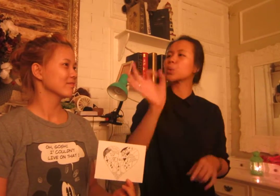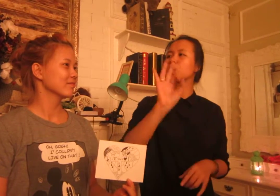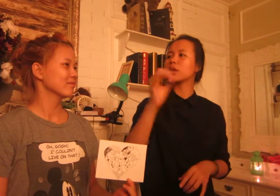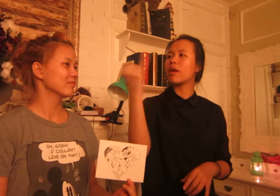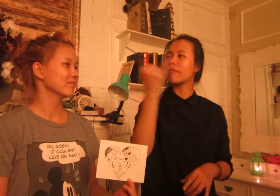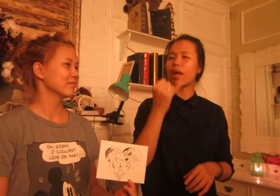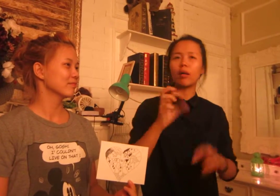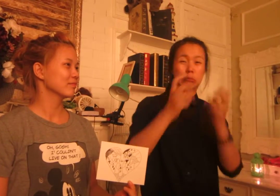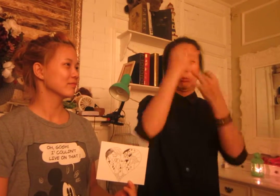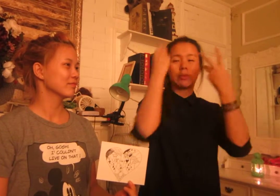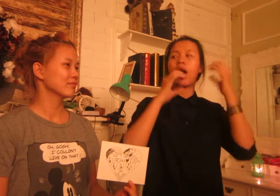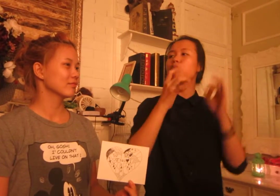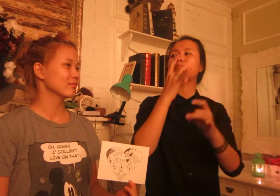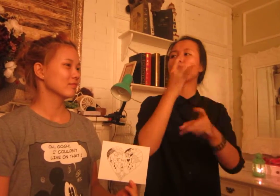quá.